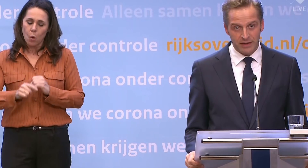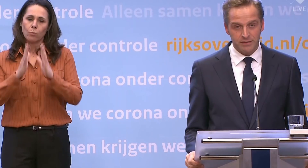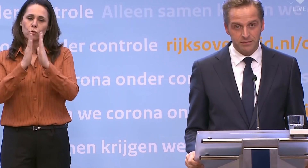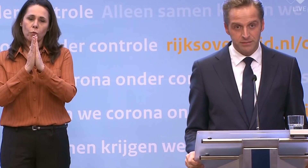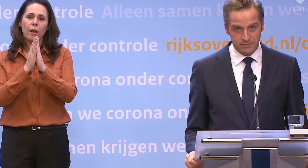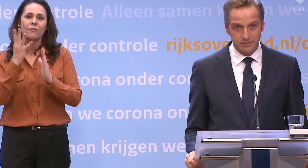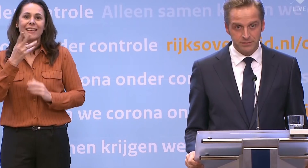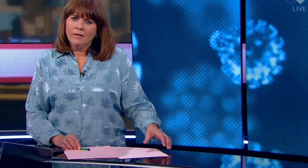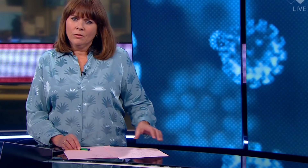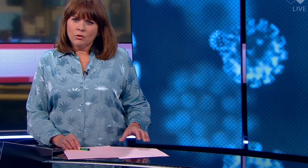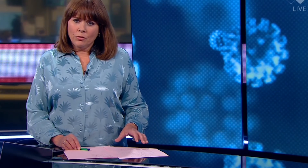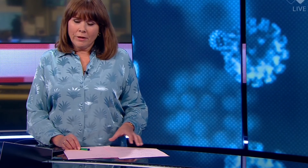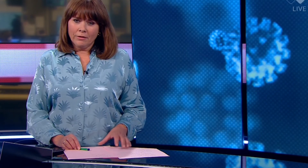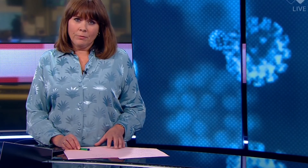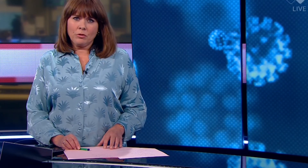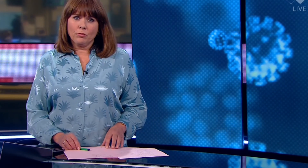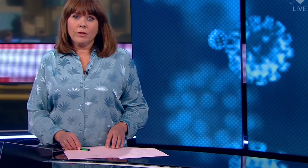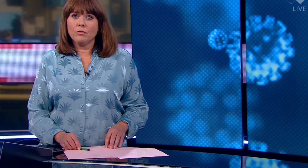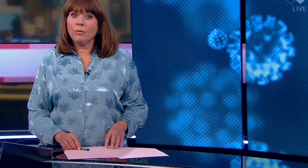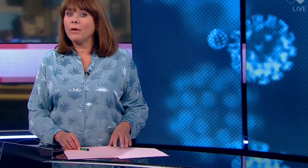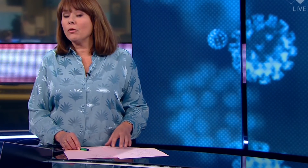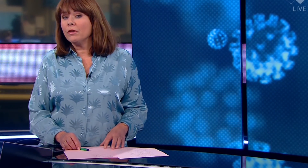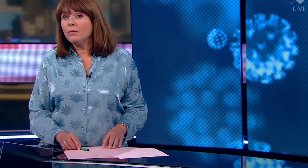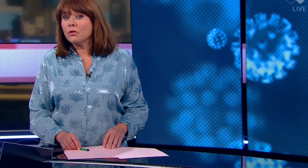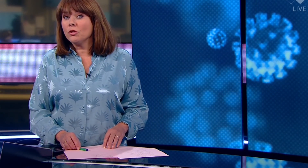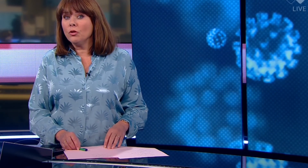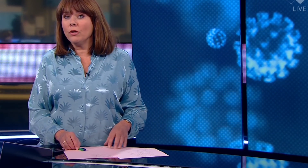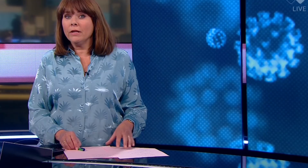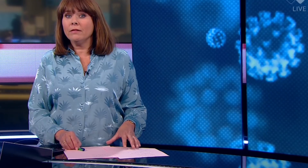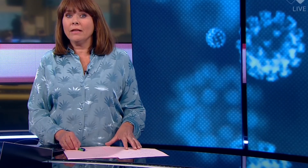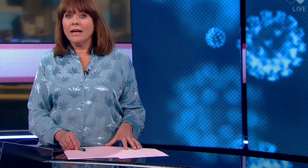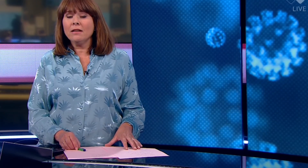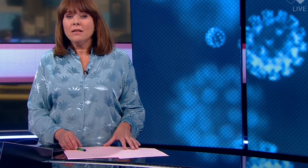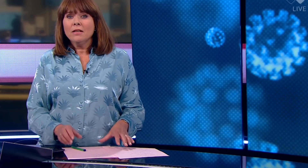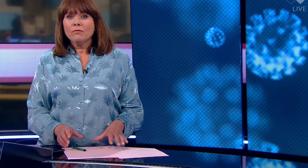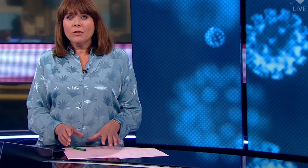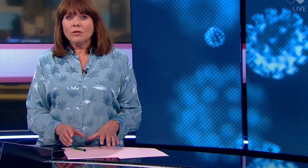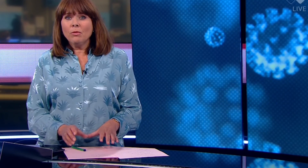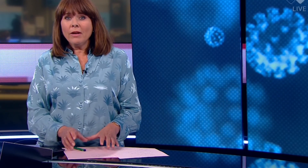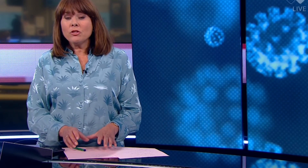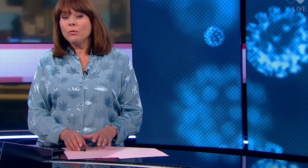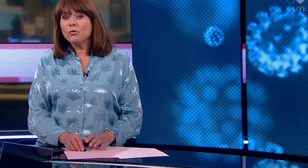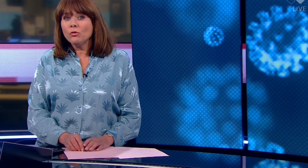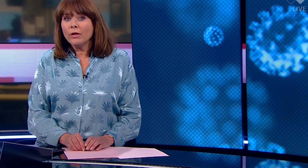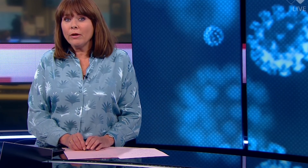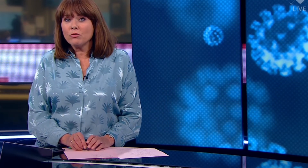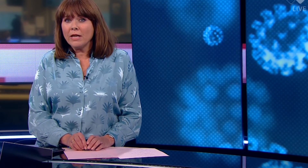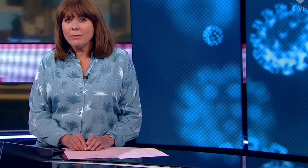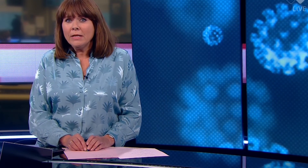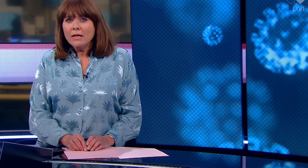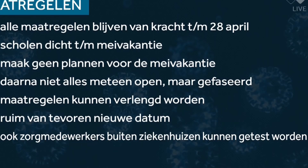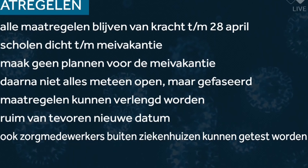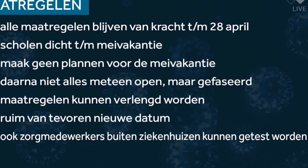2400 plekken. Tot zover de persconferentie van premier Rutte en minister De Jonge in Den Haag. Vat ik de belangrijkste punten nog heel even